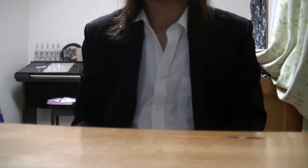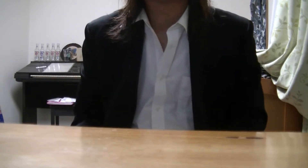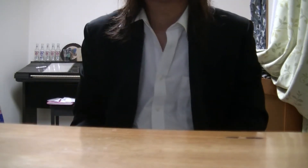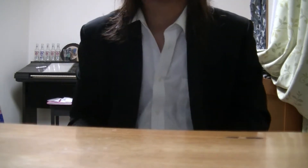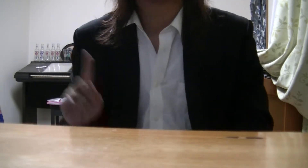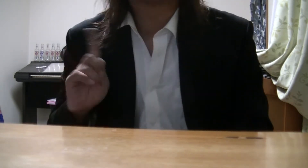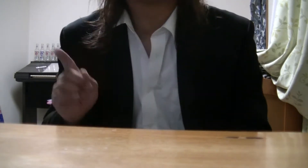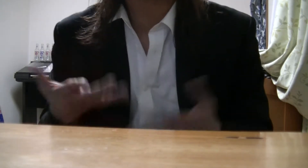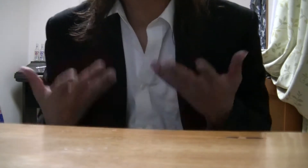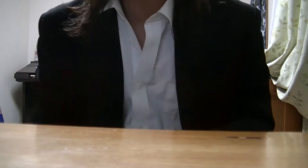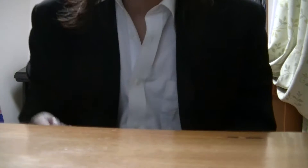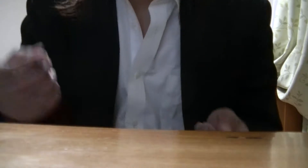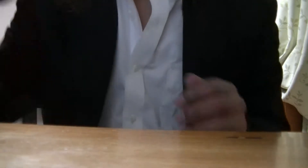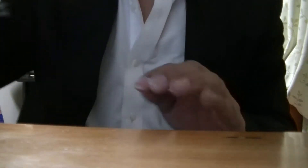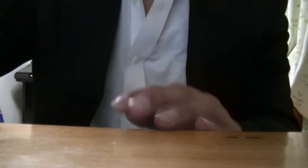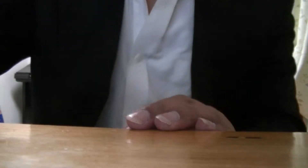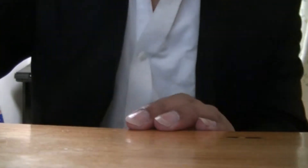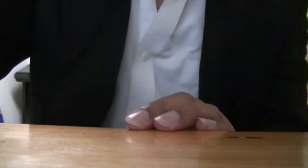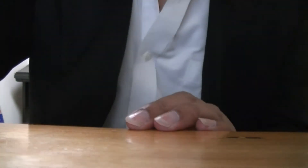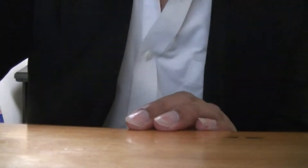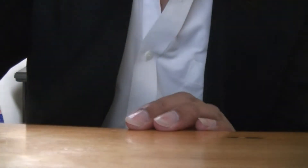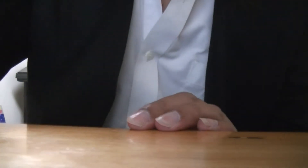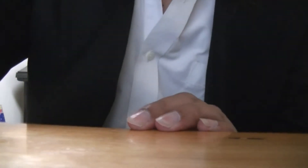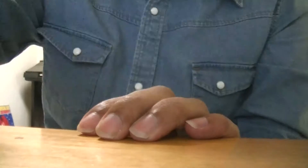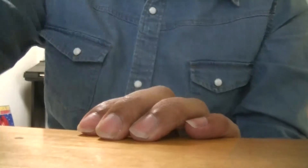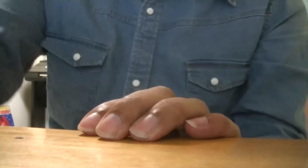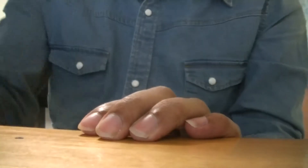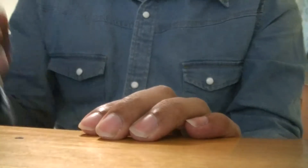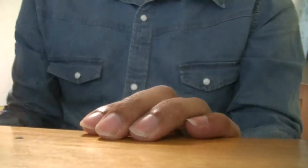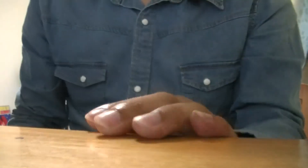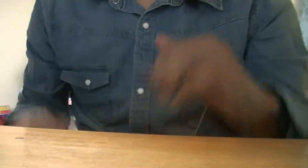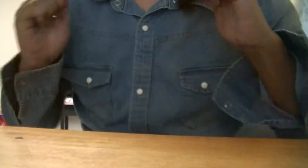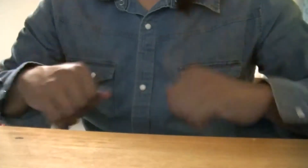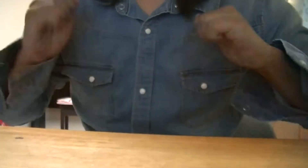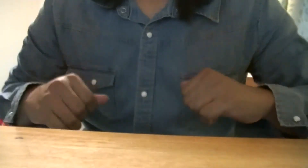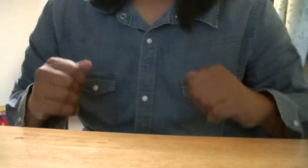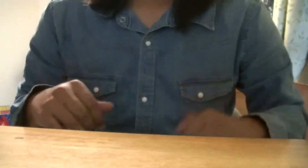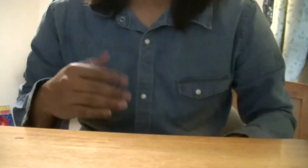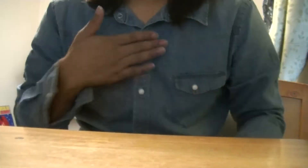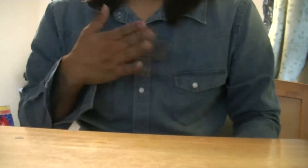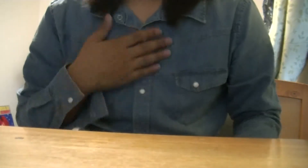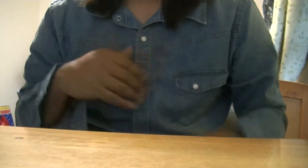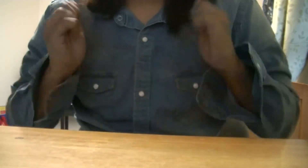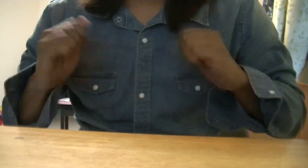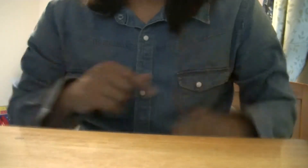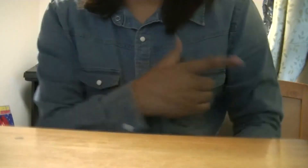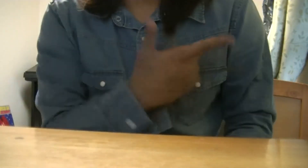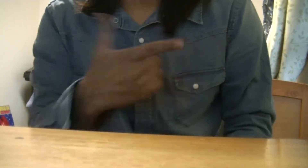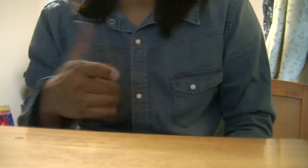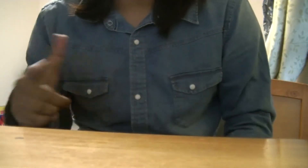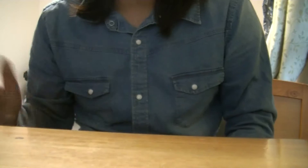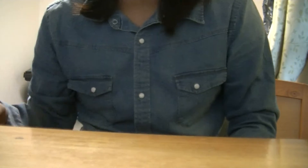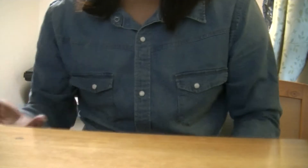からも毎授業毎授業ね、最後ですよ、自分がやりたい分だけ、宿題は目的じゃ